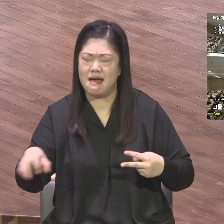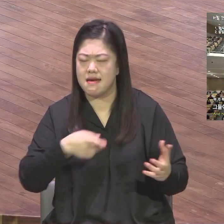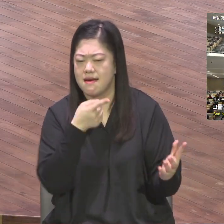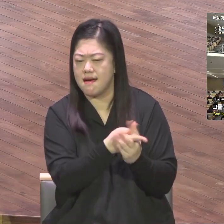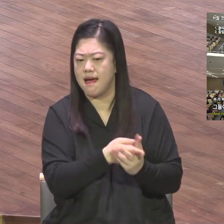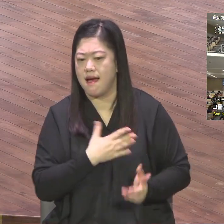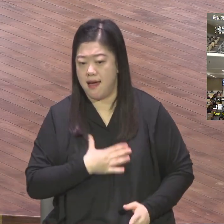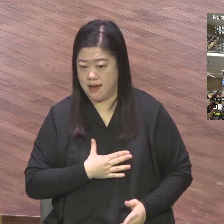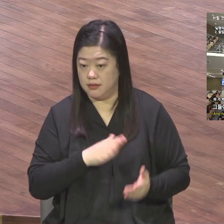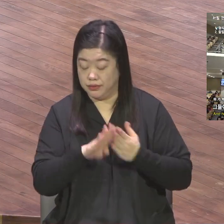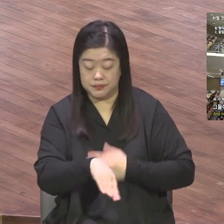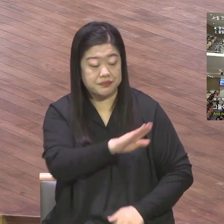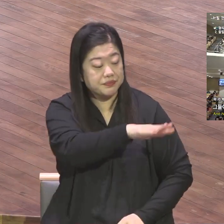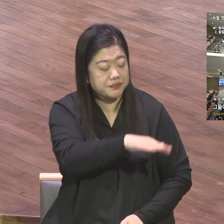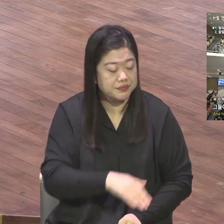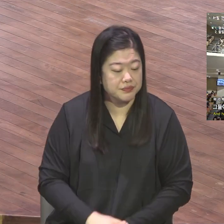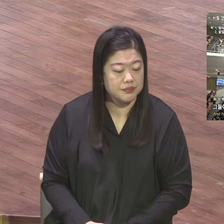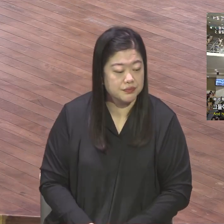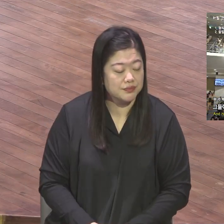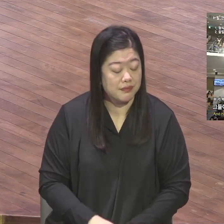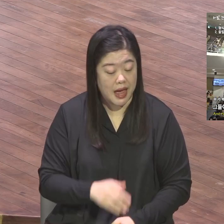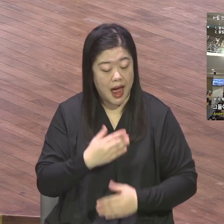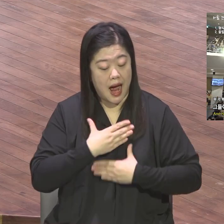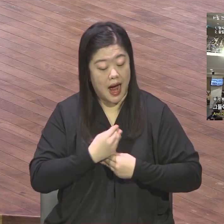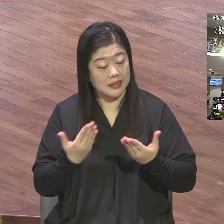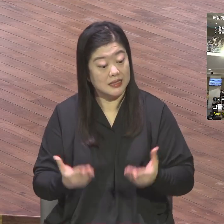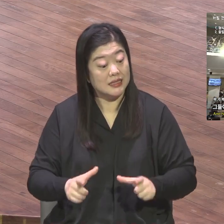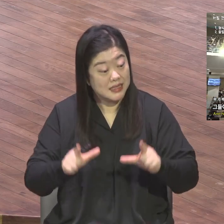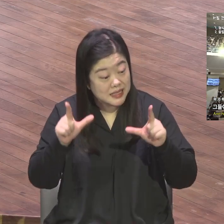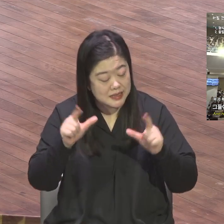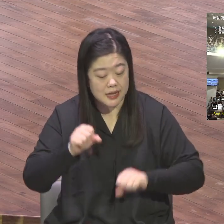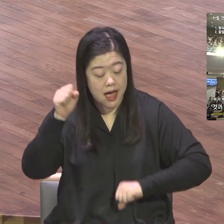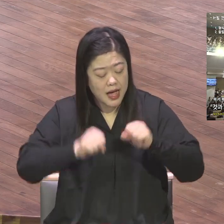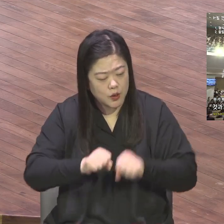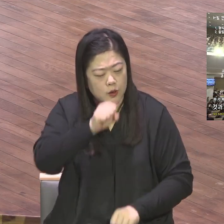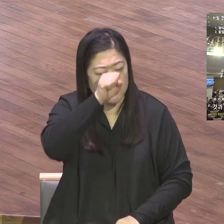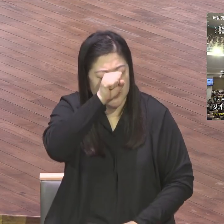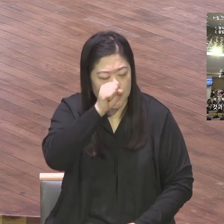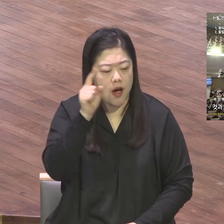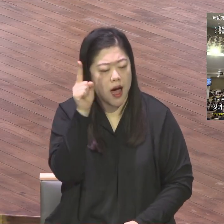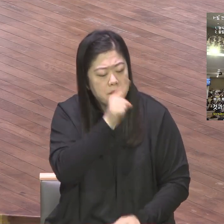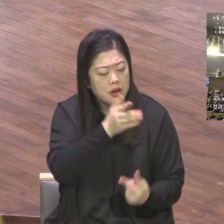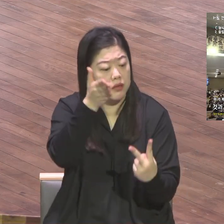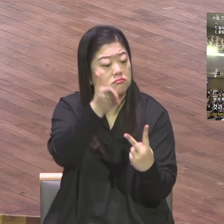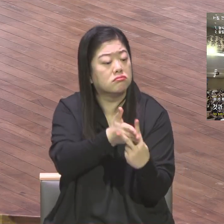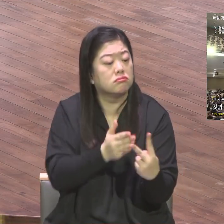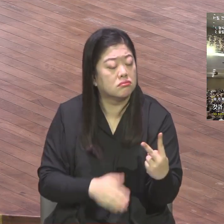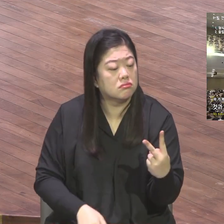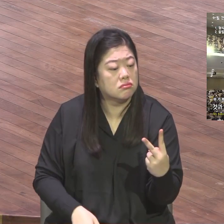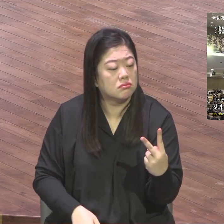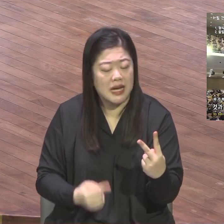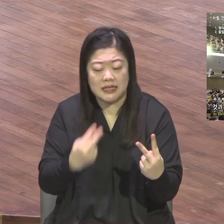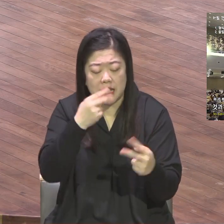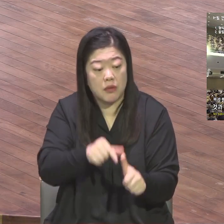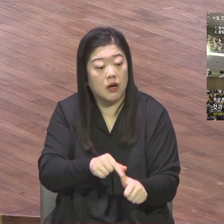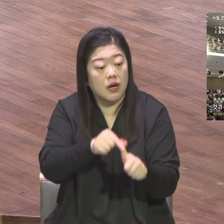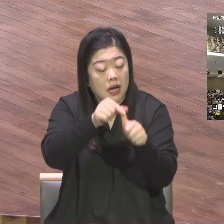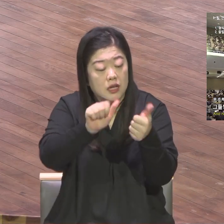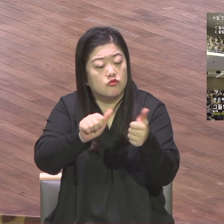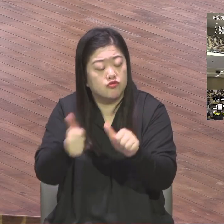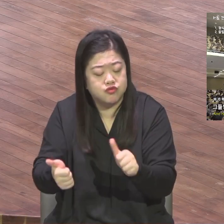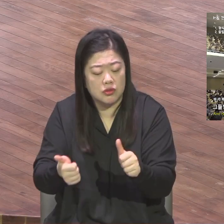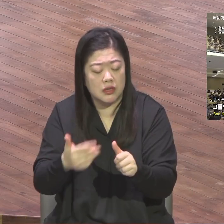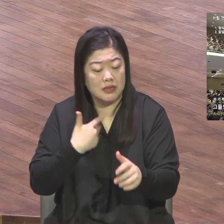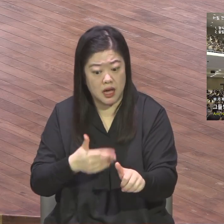이르시되 안식일에 선을 행하는 것과 악을 행하는 것, 생명을 구하는 것과 죽이는 것 어느 것이 옳으냐 하시니 그들의